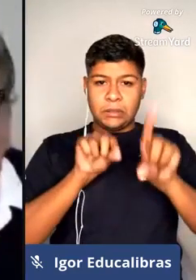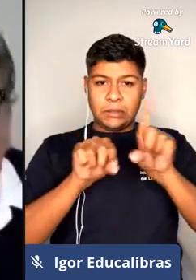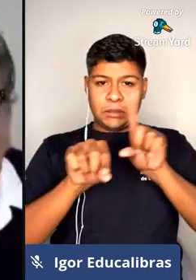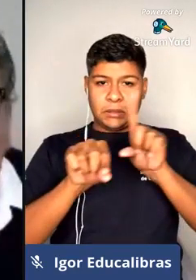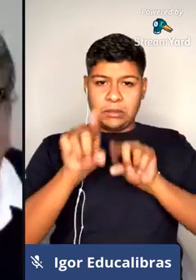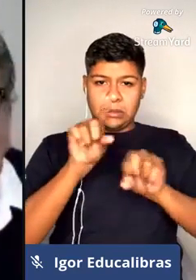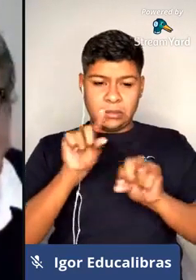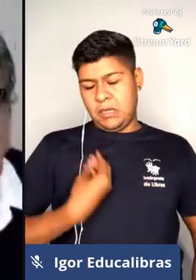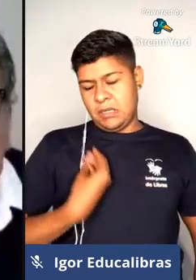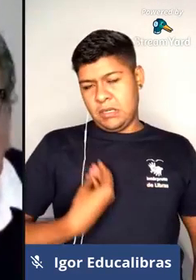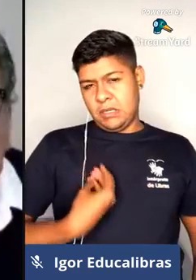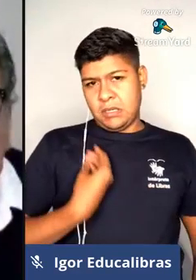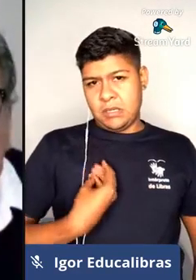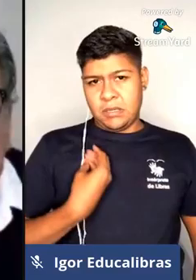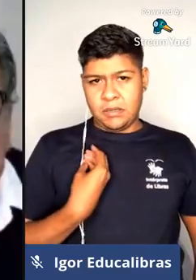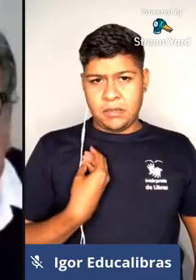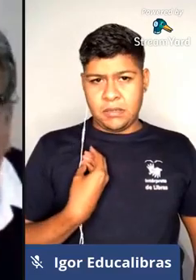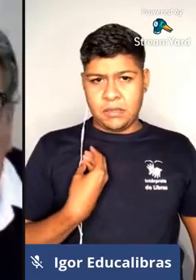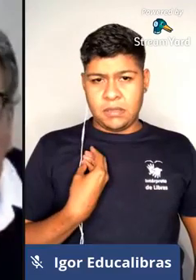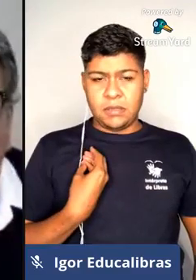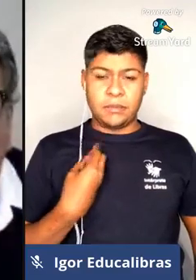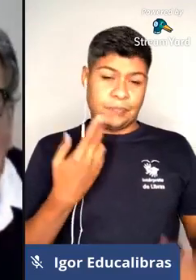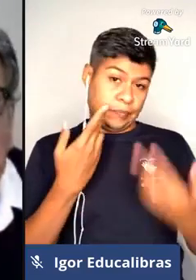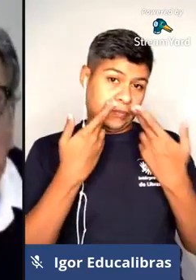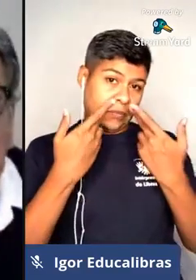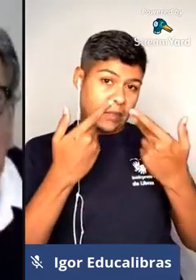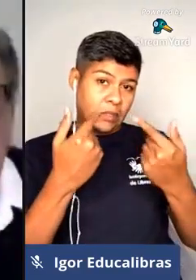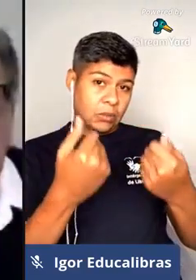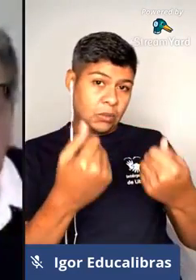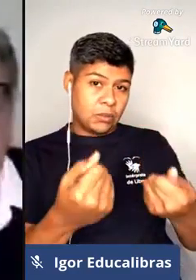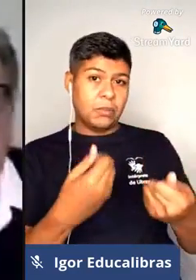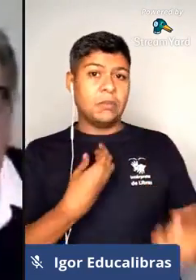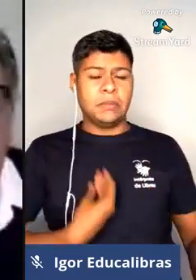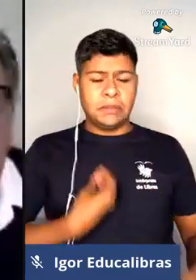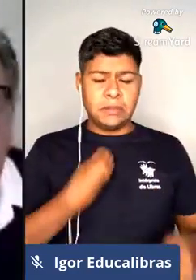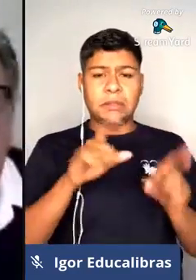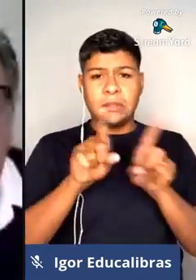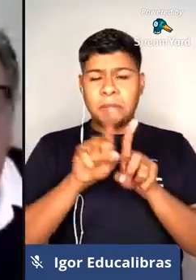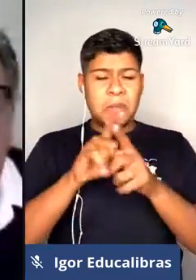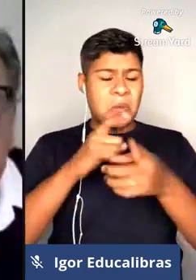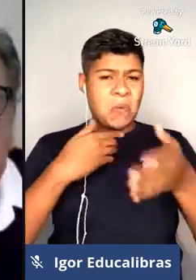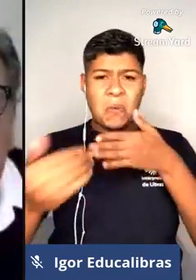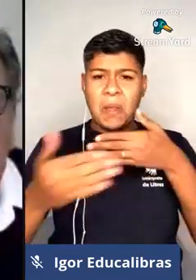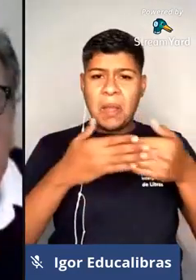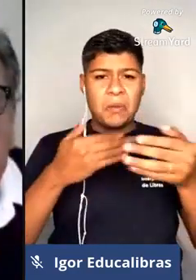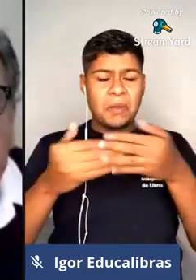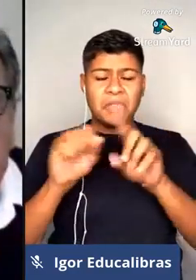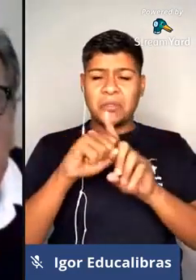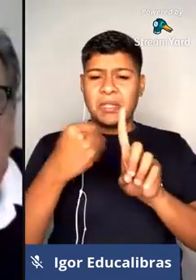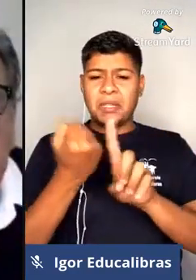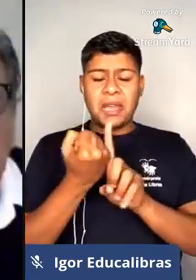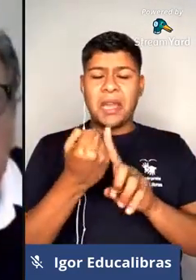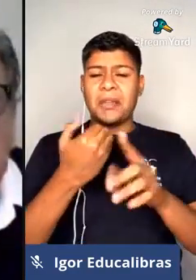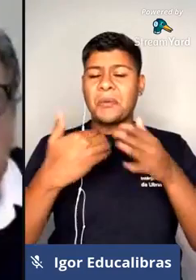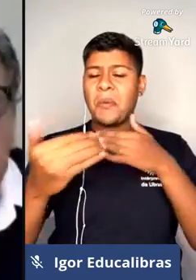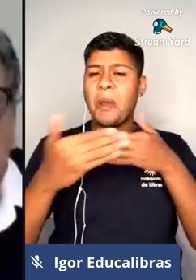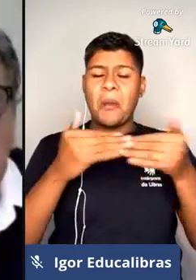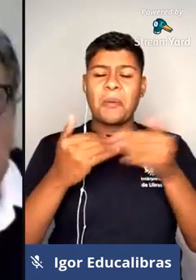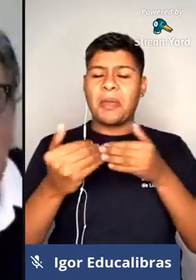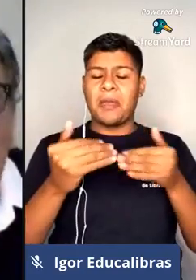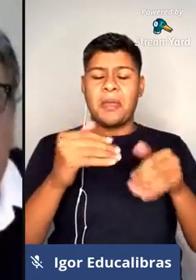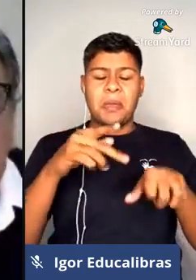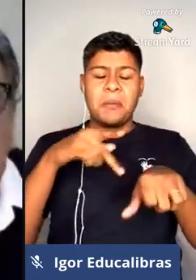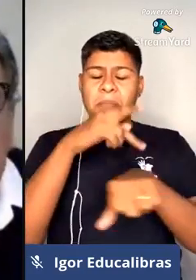naturalmente isso existe também em qualquer sociedade, em qualquer país, há uma centralização tanto de